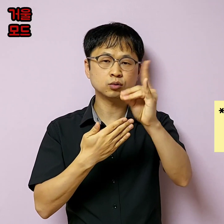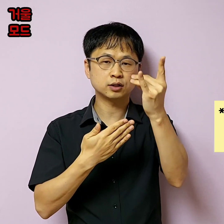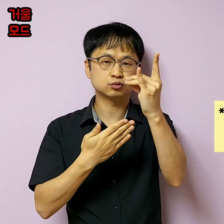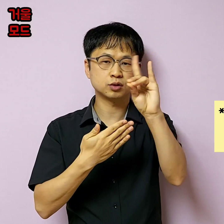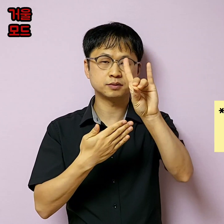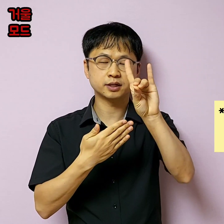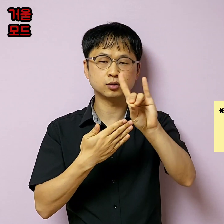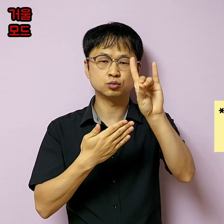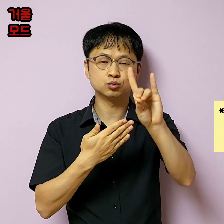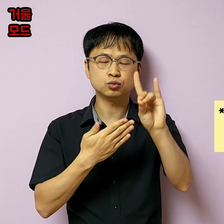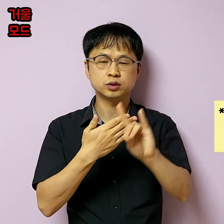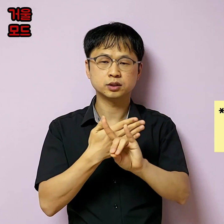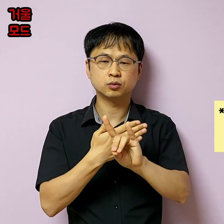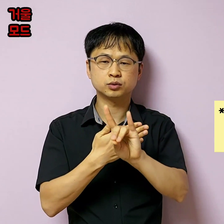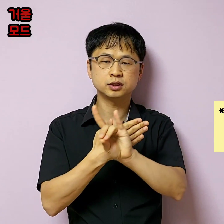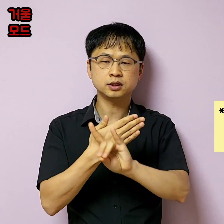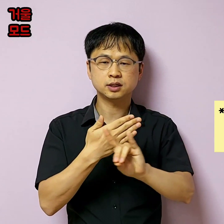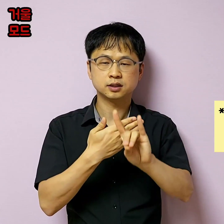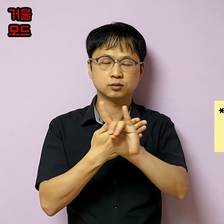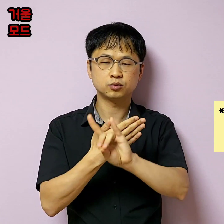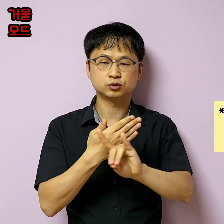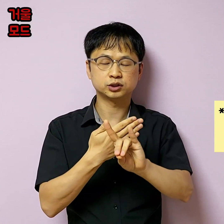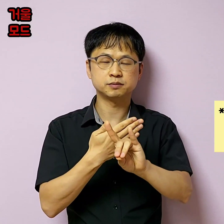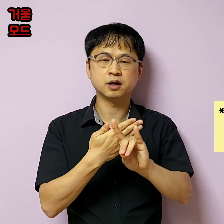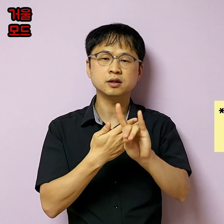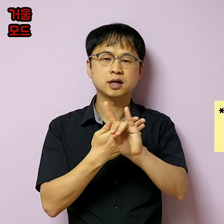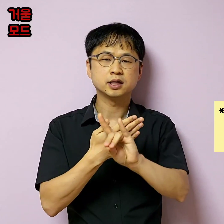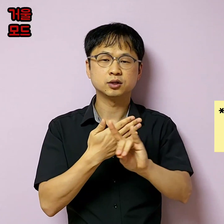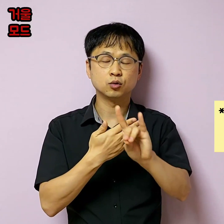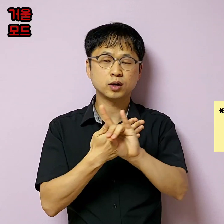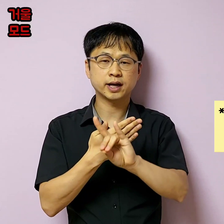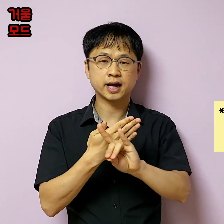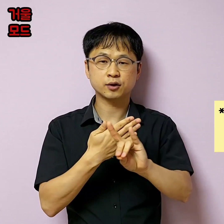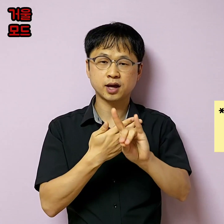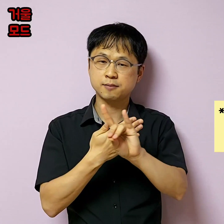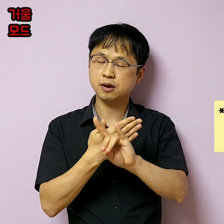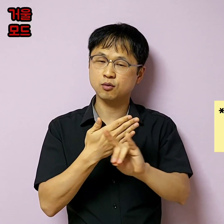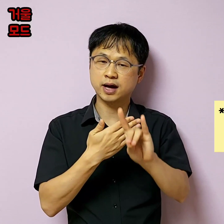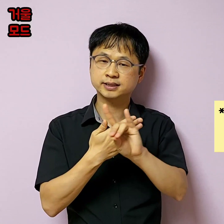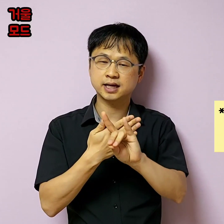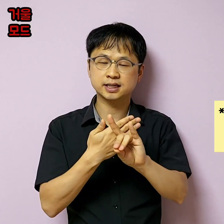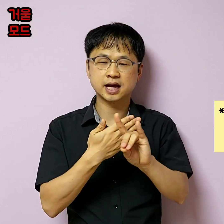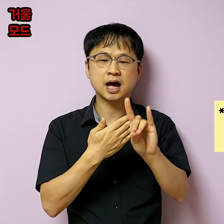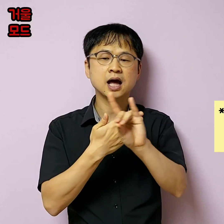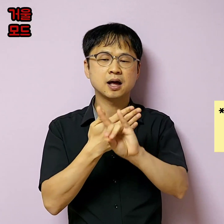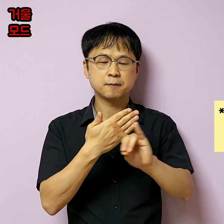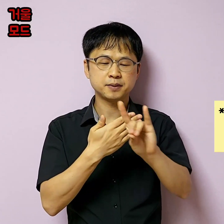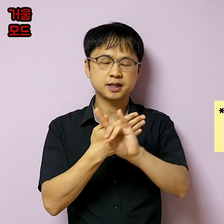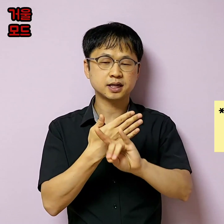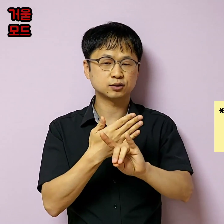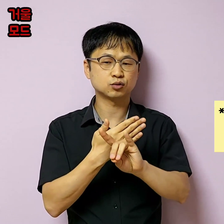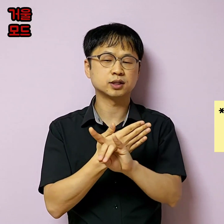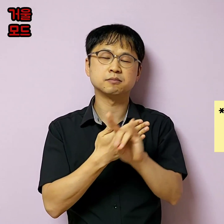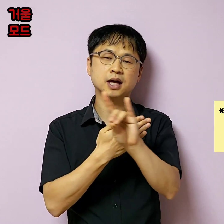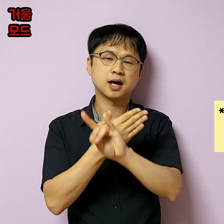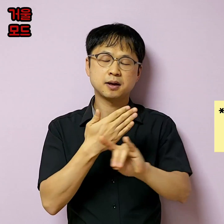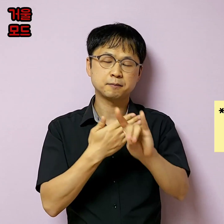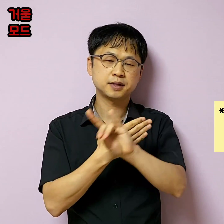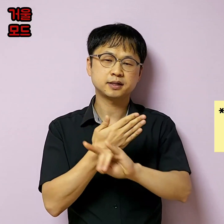여우라는 수어입니다. 여우를 돌려주시면 여우가 약간 깨가 많고 간사하니까 핑계라는 수어가 됩니다.